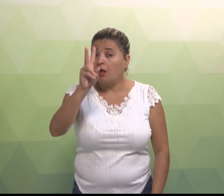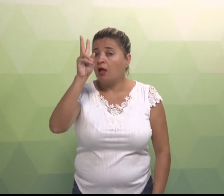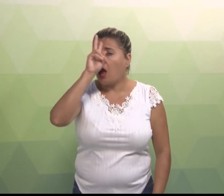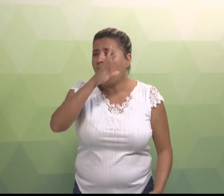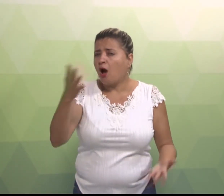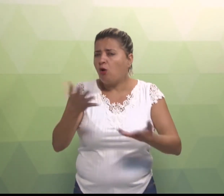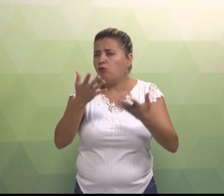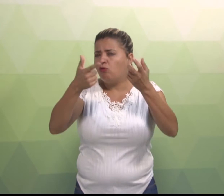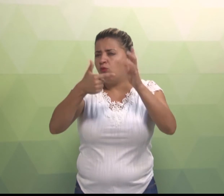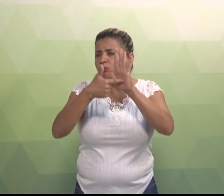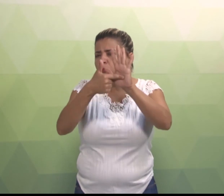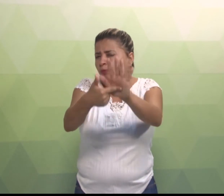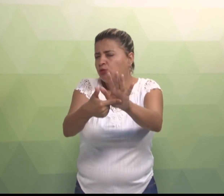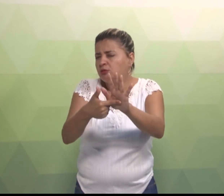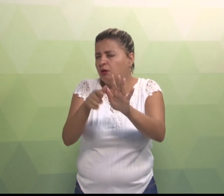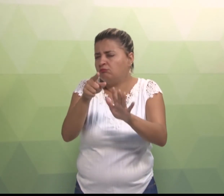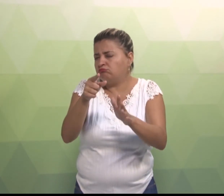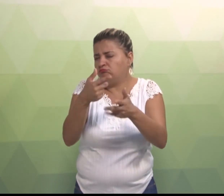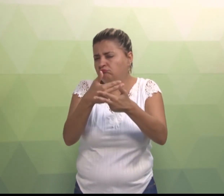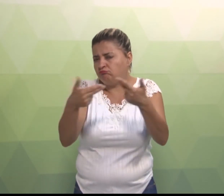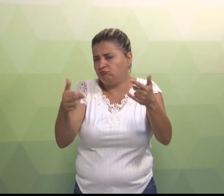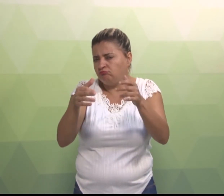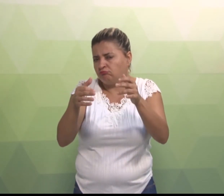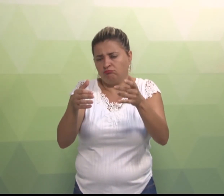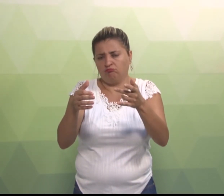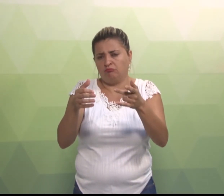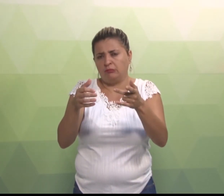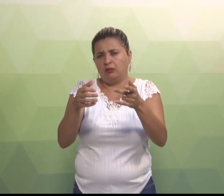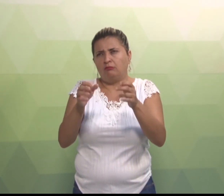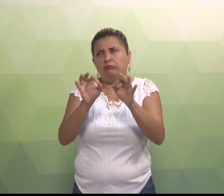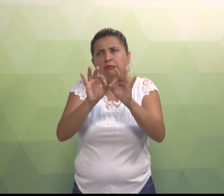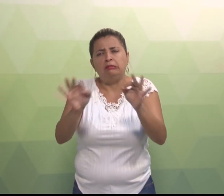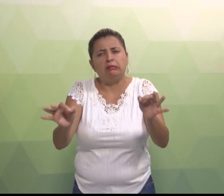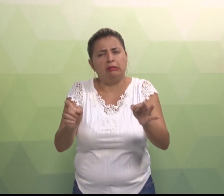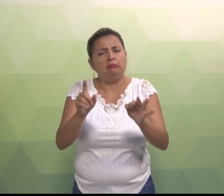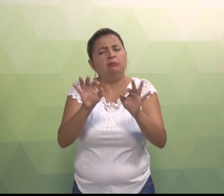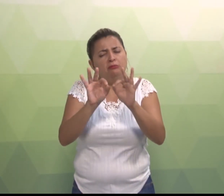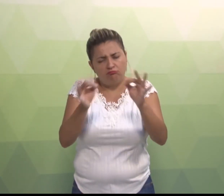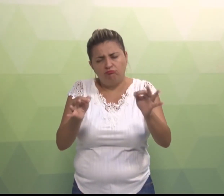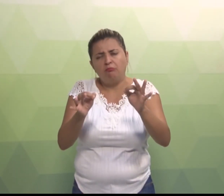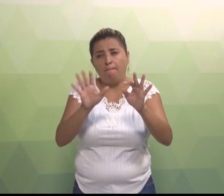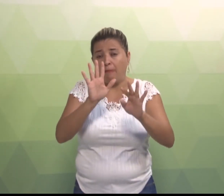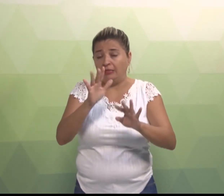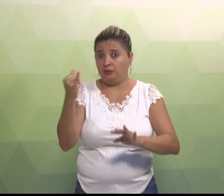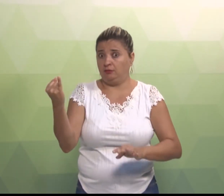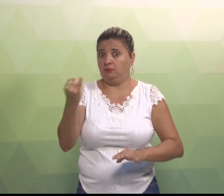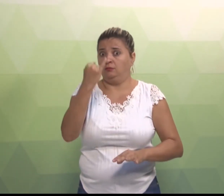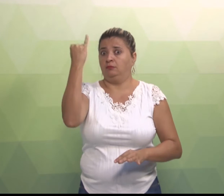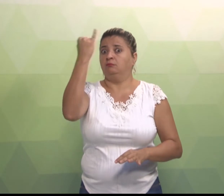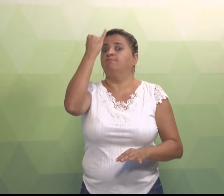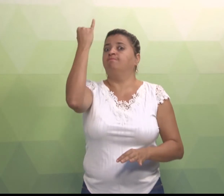E agora, por exemplo, eu vou mostrar para vocês algumas coisas simples, né? Algumas frases, mas